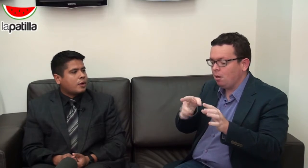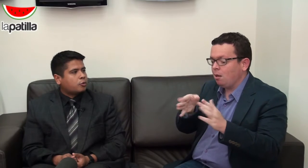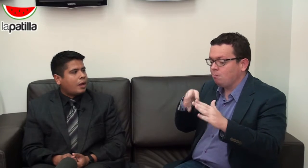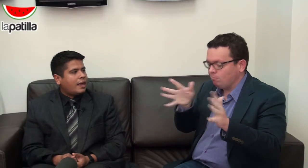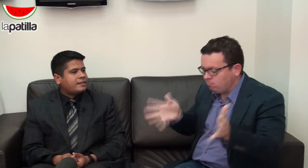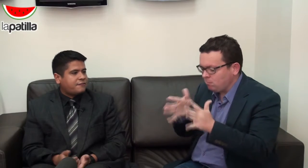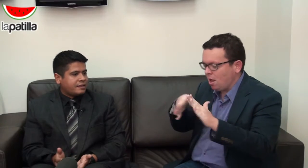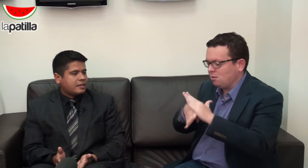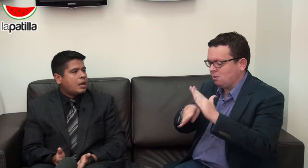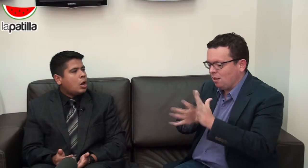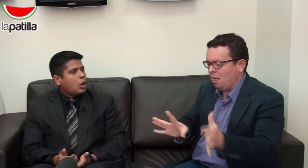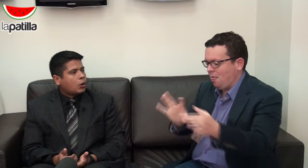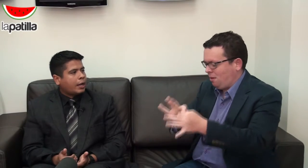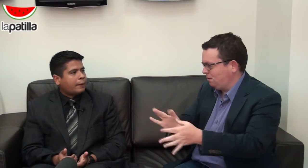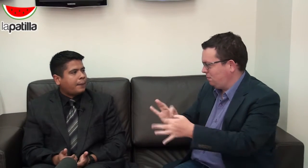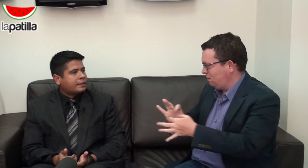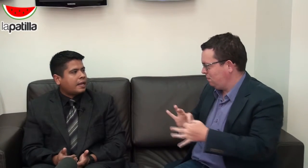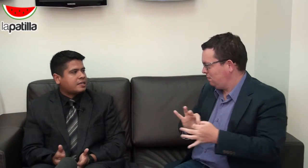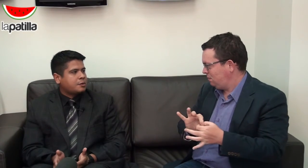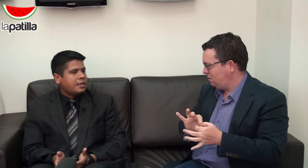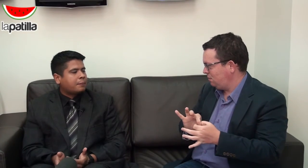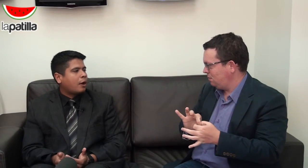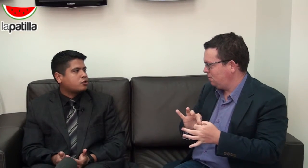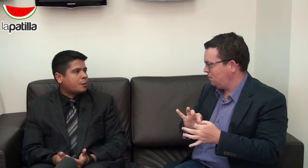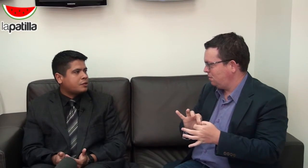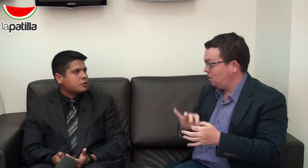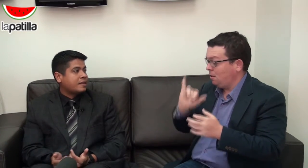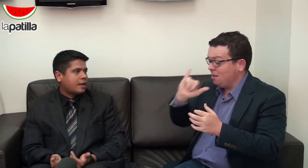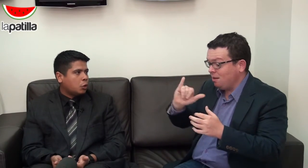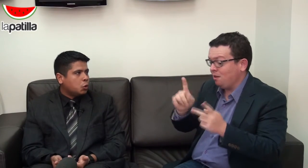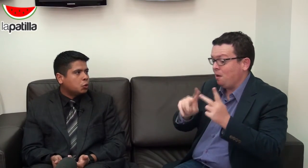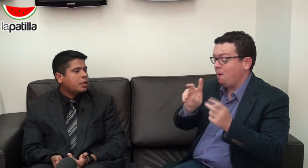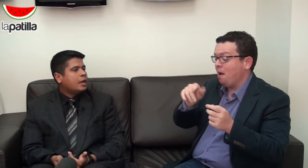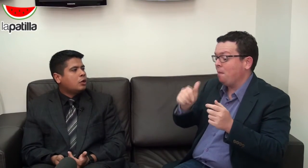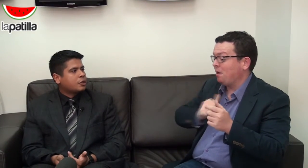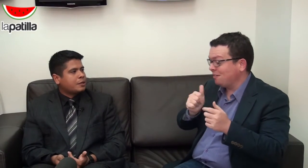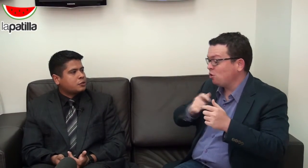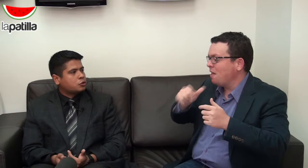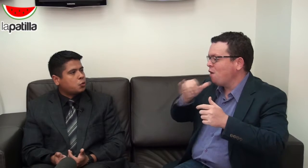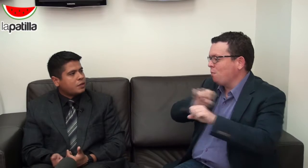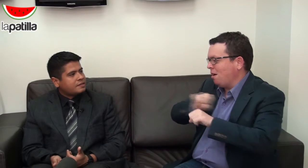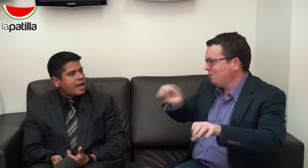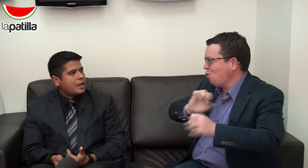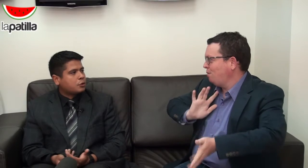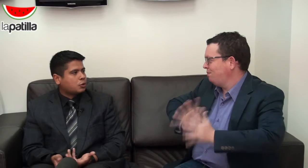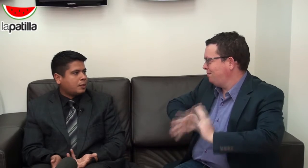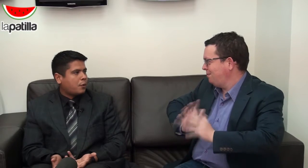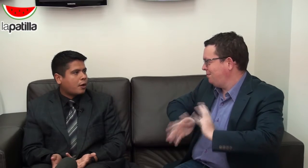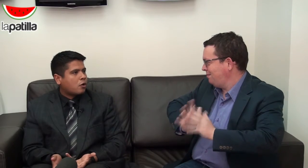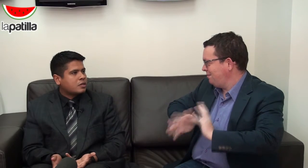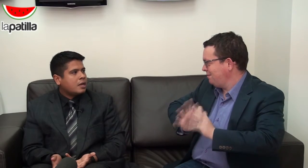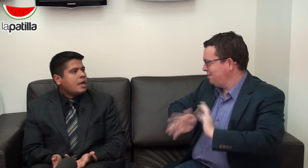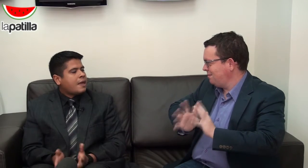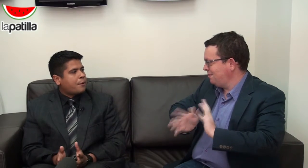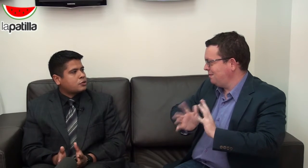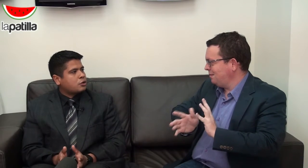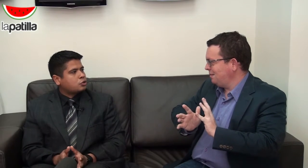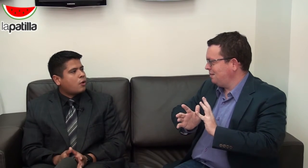actual es difícil en lo que respecta a la accesibilidad para los servicios de salud, los servicios judiciales y otro tipo de cosas y es por eso que nosotros nos